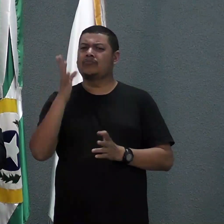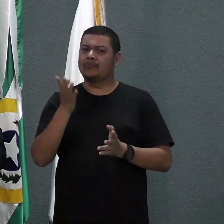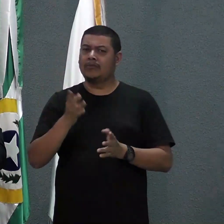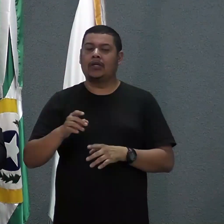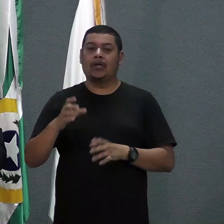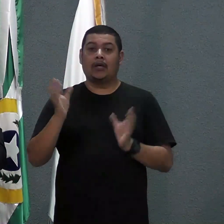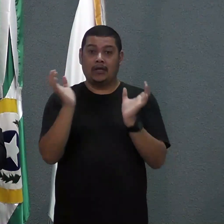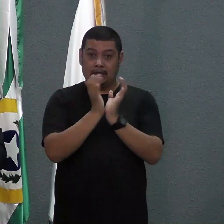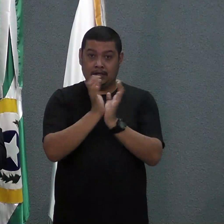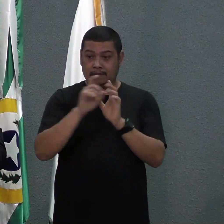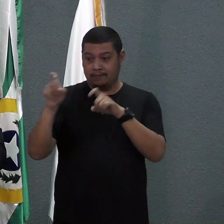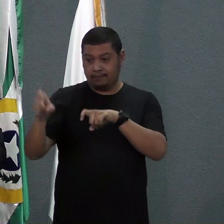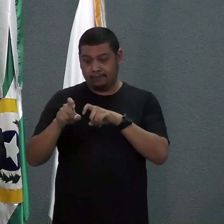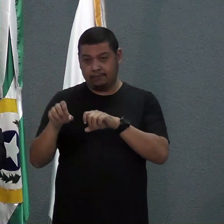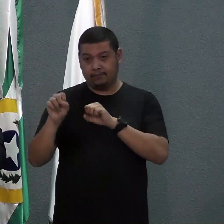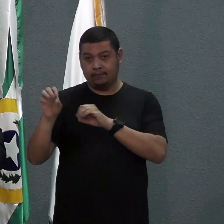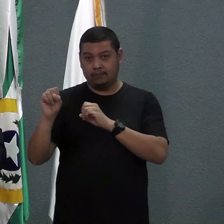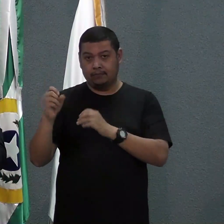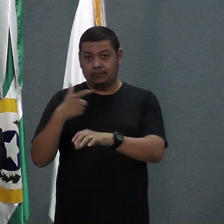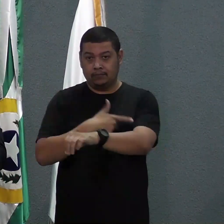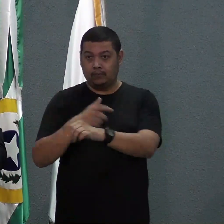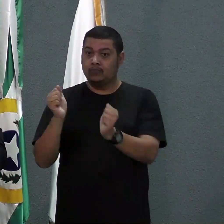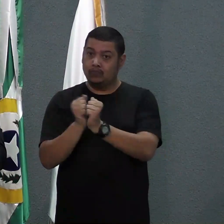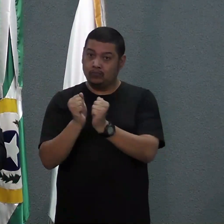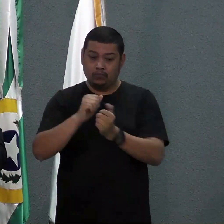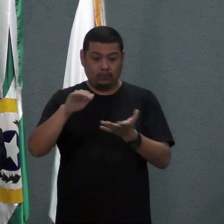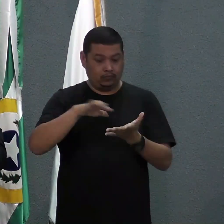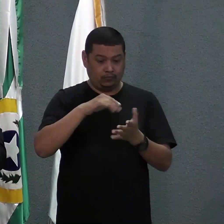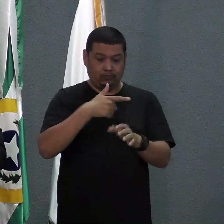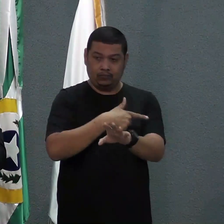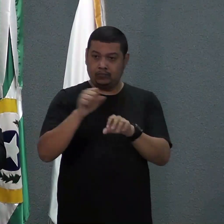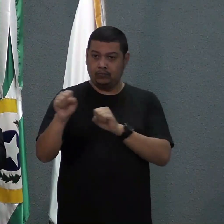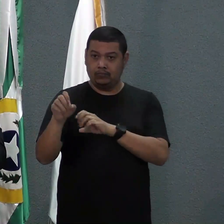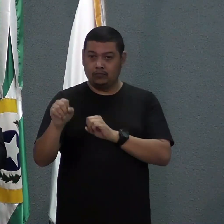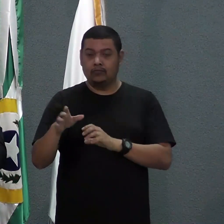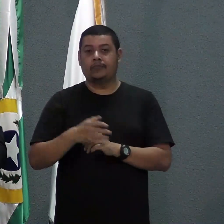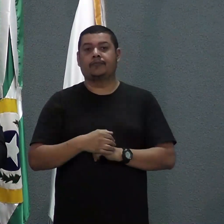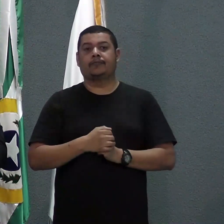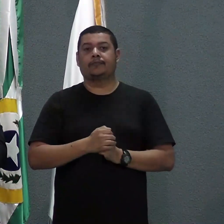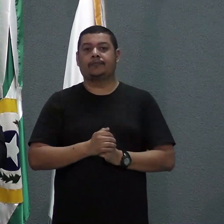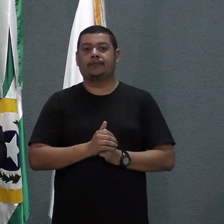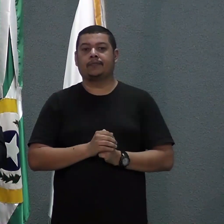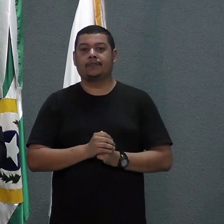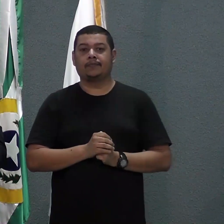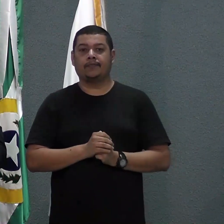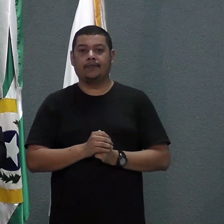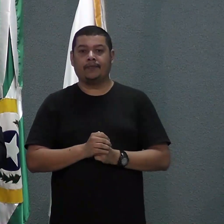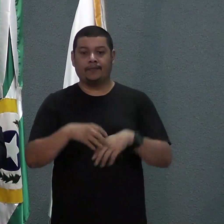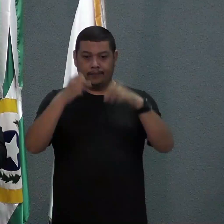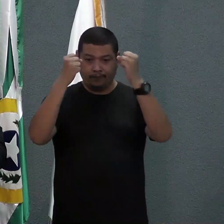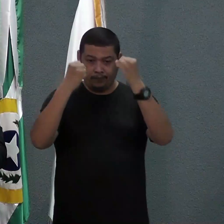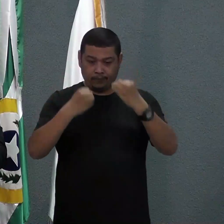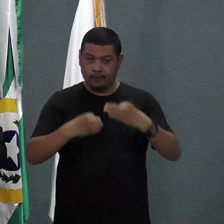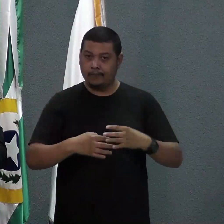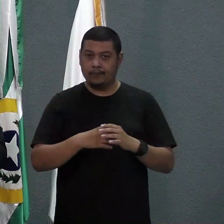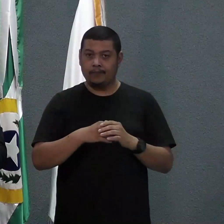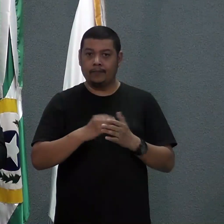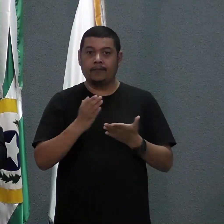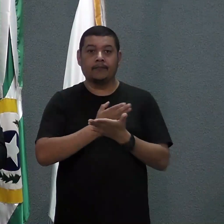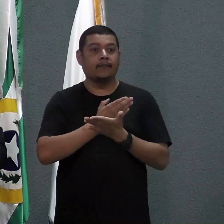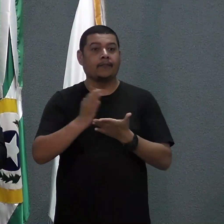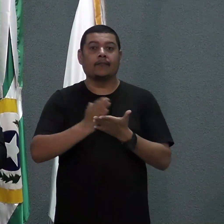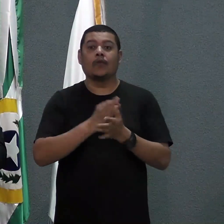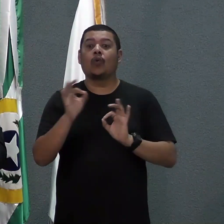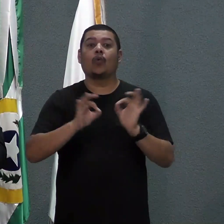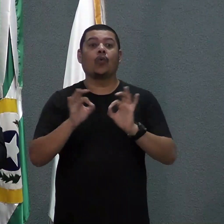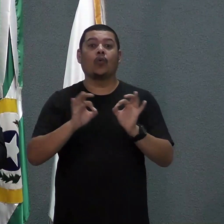Secretaria da Educação, juntamente aí com o secretário da Educação, professor Gideão, passando algumas situações do reordenamento